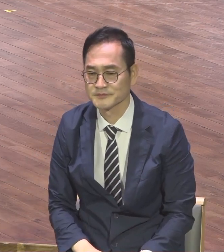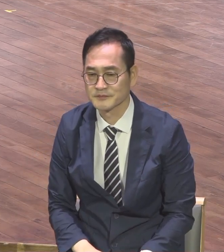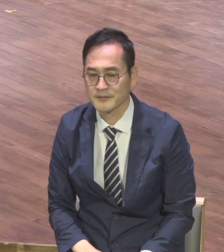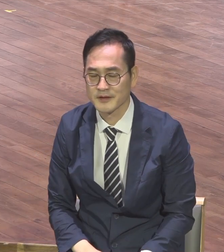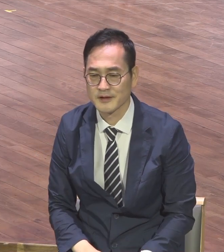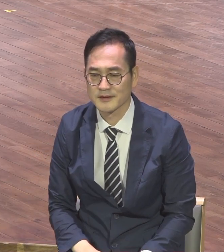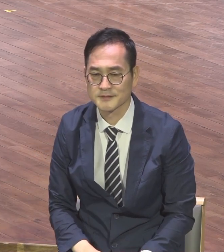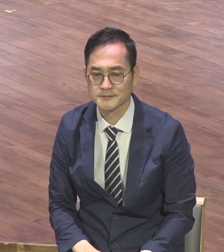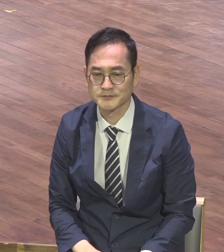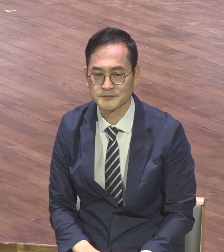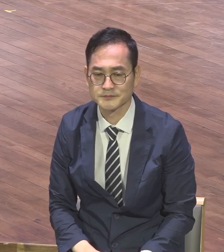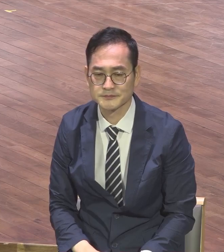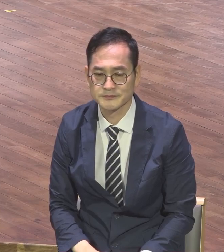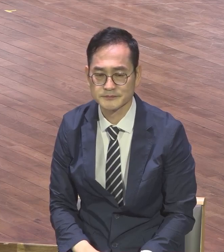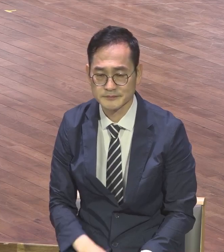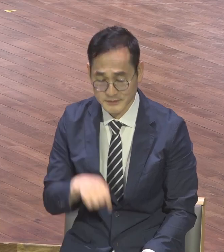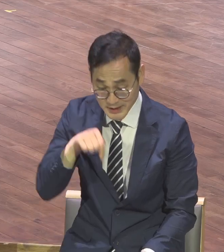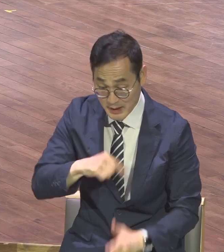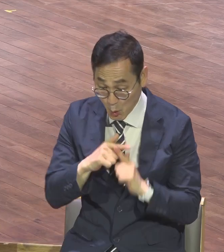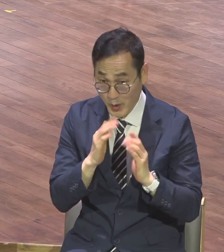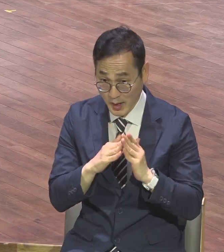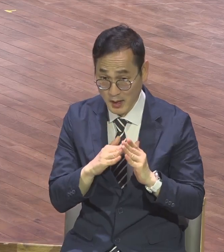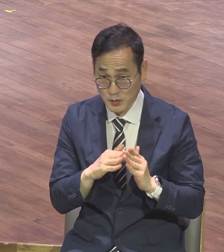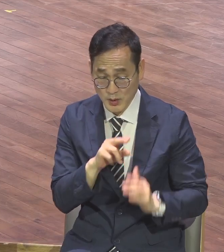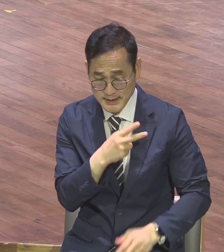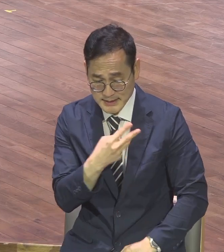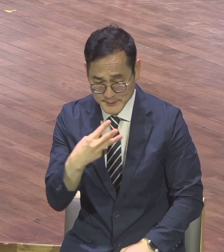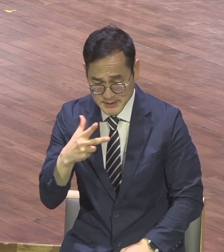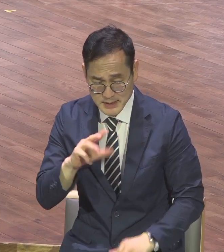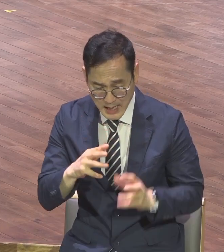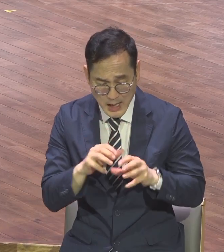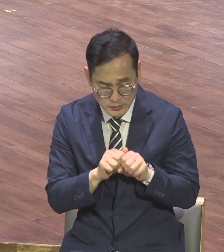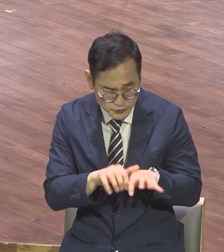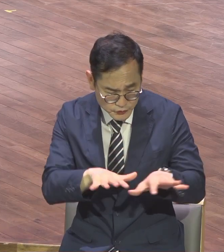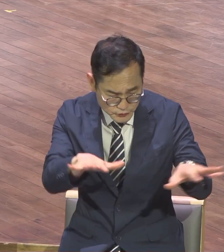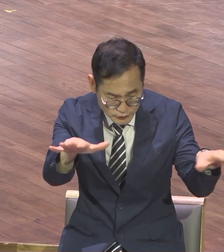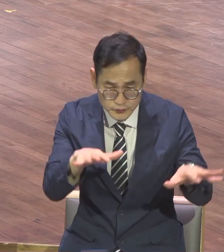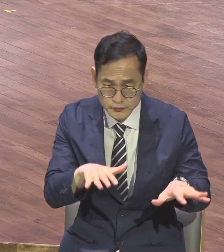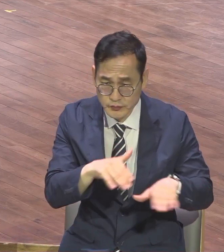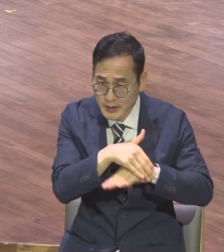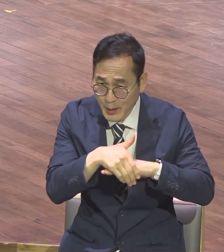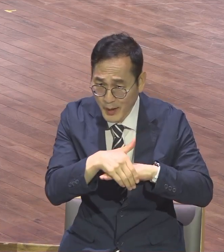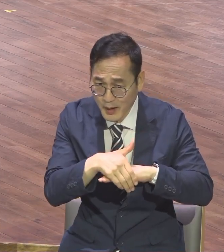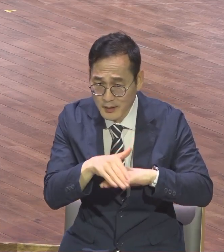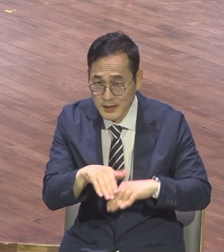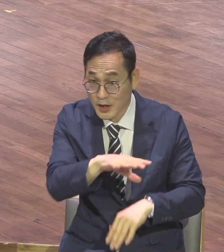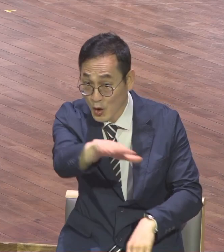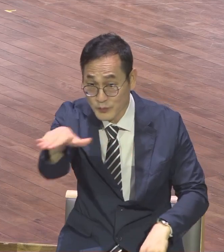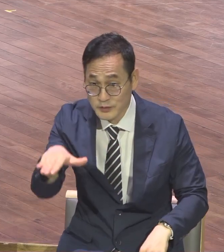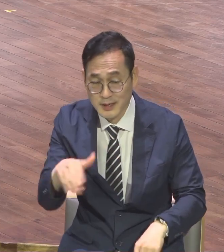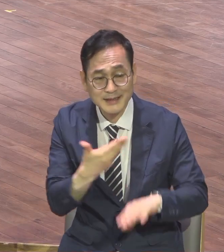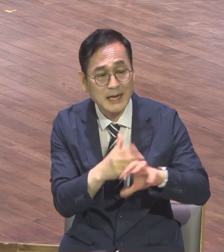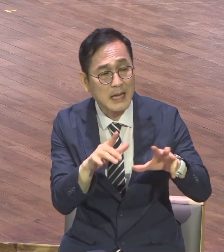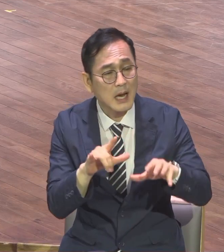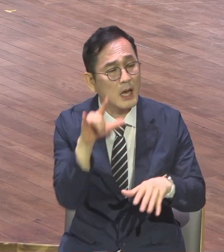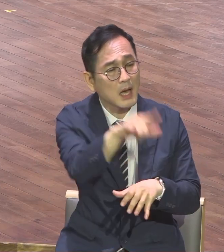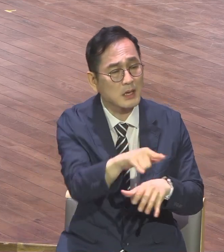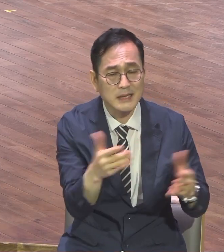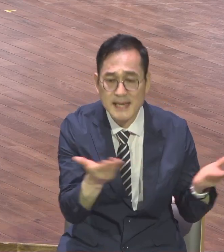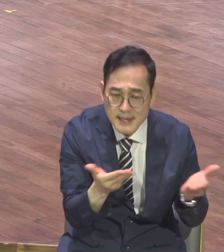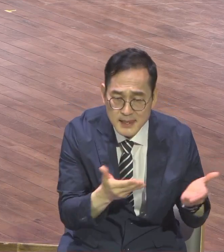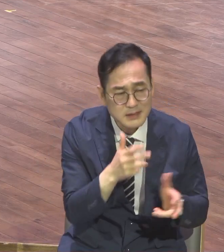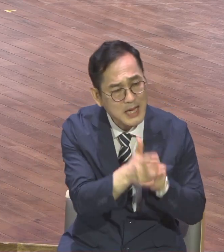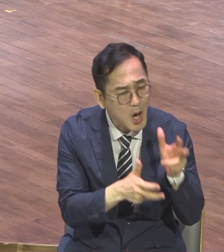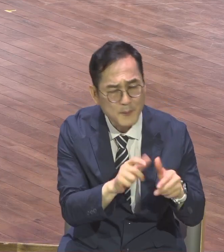한 걸음 한 걸음 나가고 있는데 여러분이 가지고 있는 각 나라 선교 접촉점이 있으면 그것을